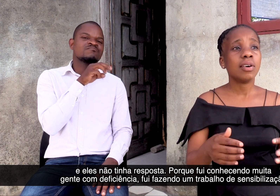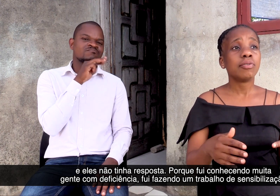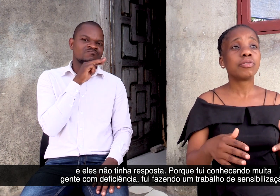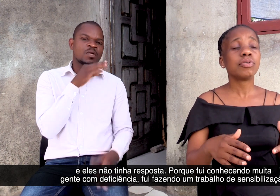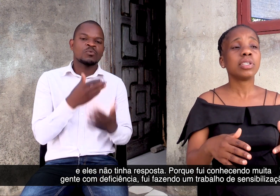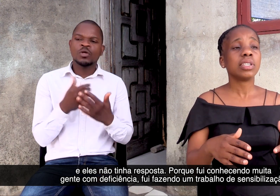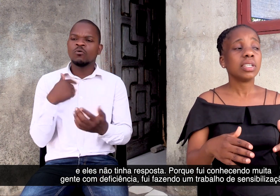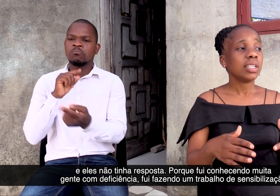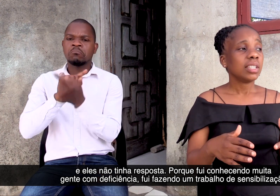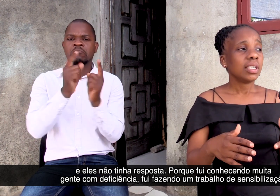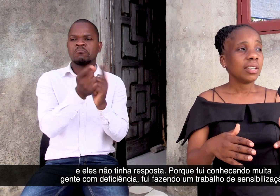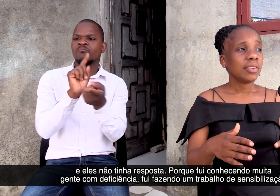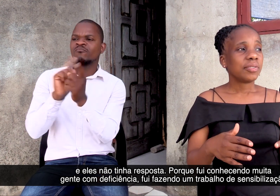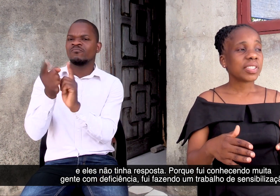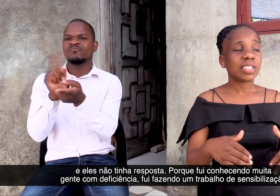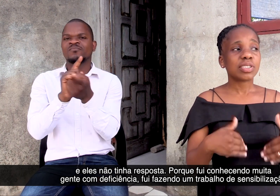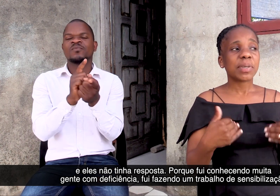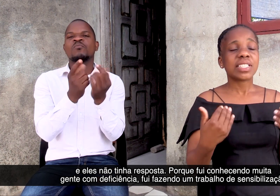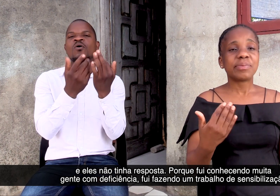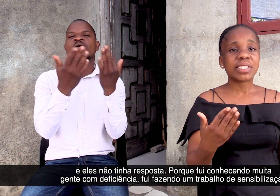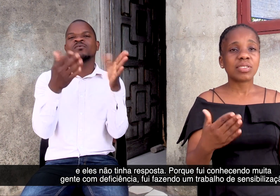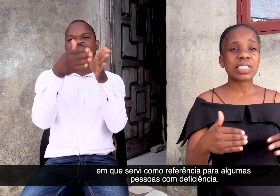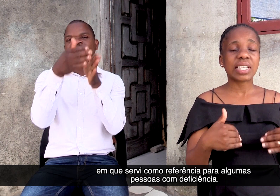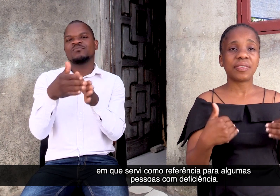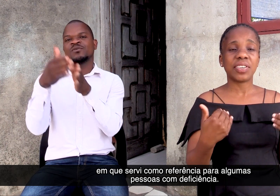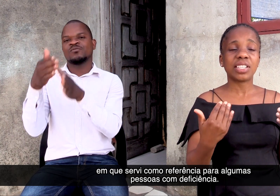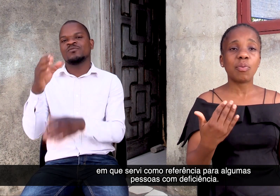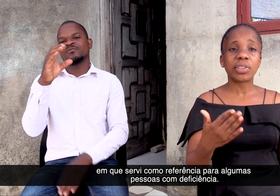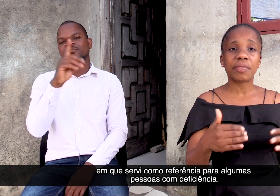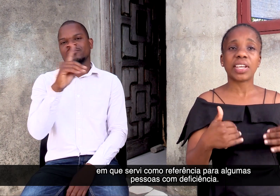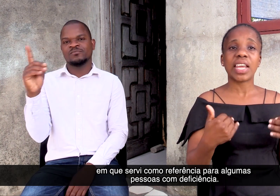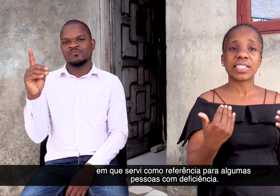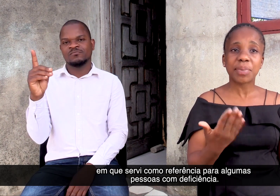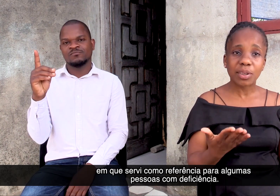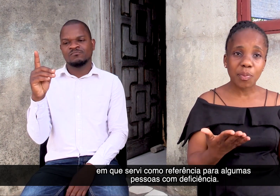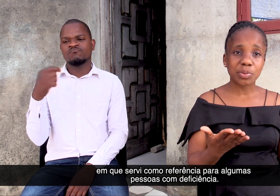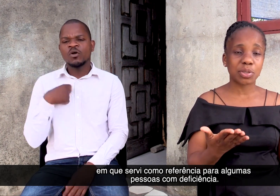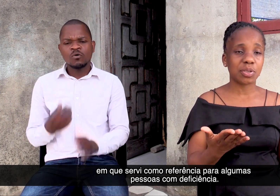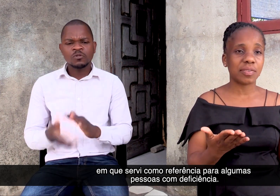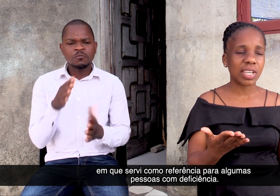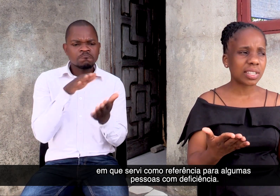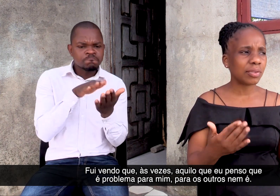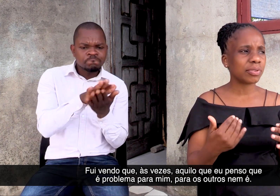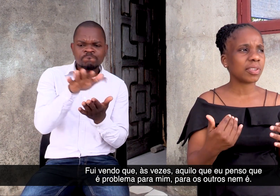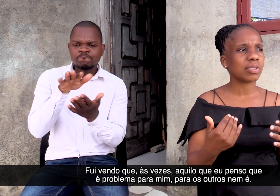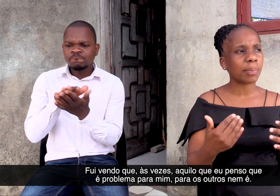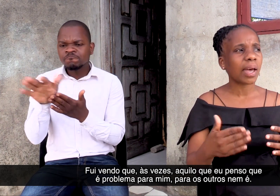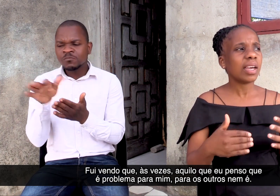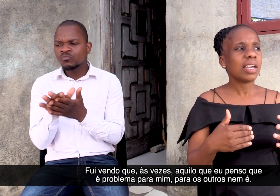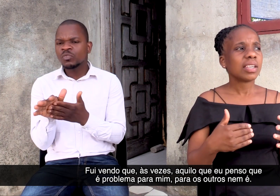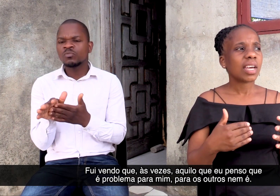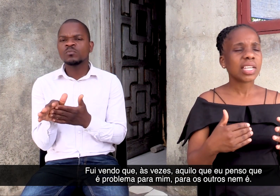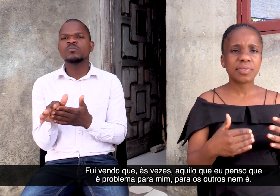deficiência. Fui fazendo um trabalho de sensibilização que servi como referência para algumas pessoas com deficiência. Eu fui vendo